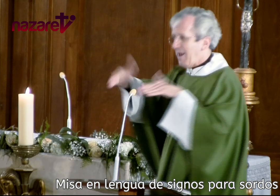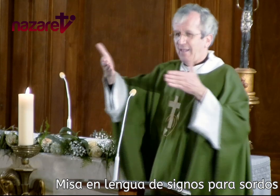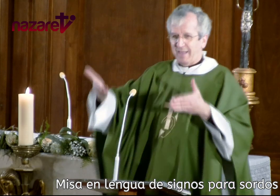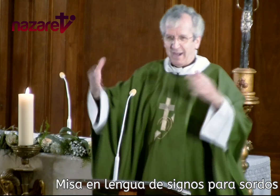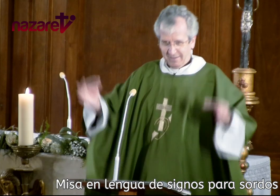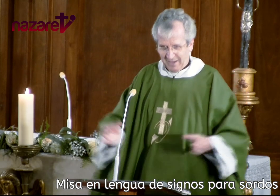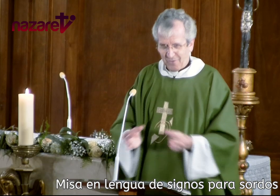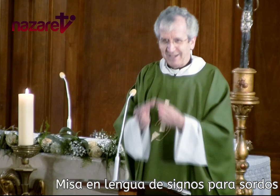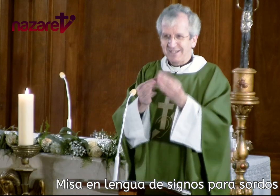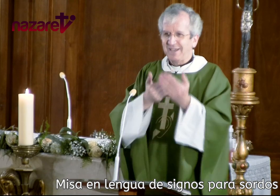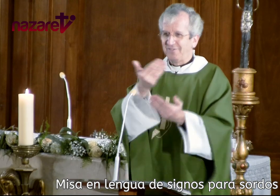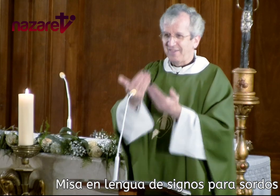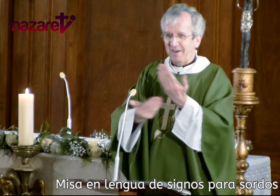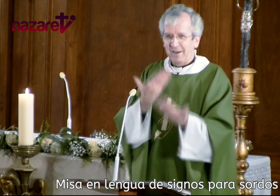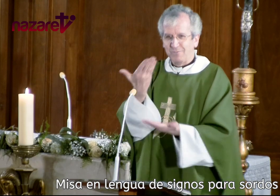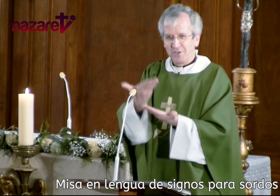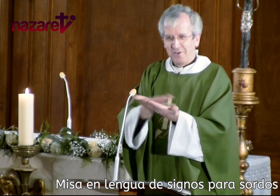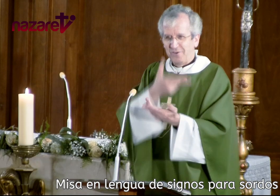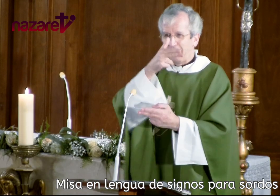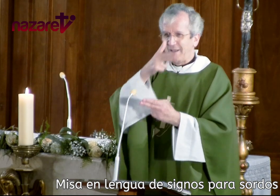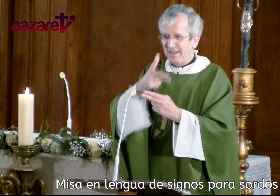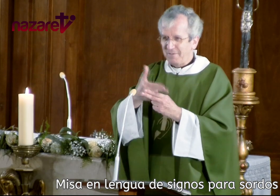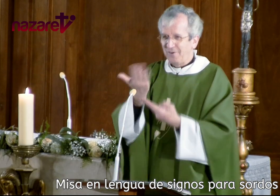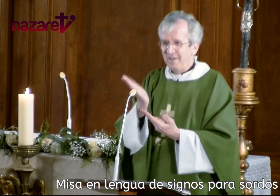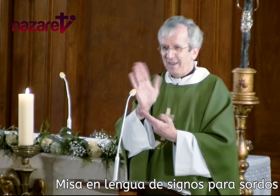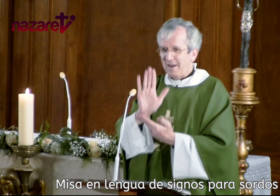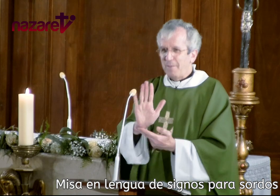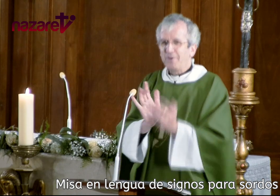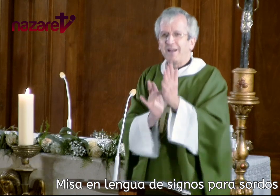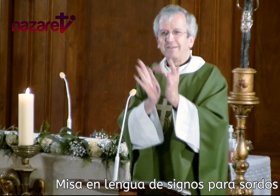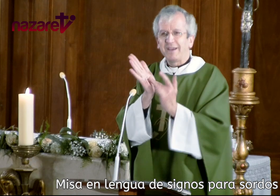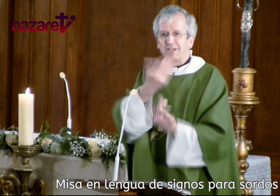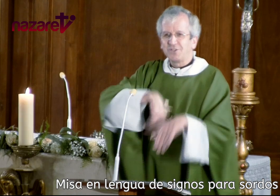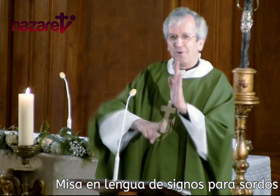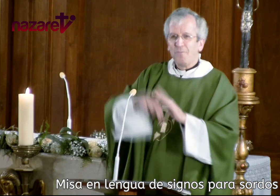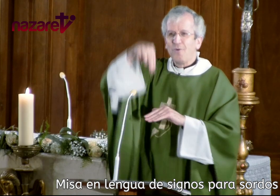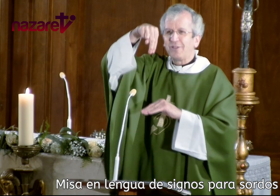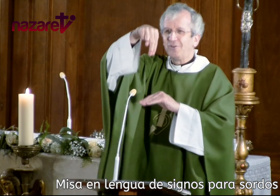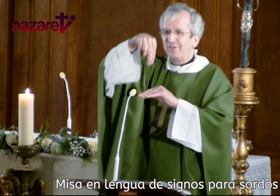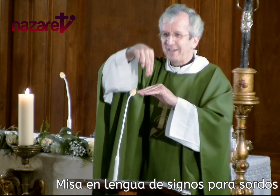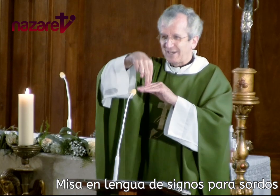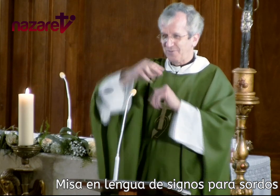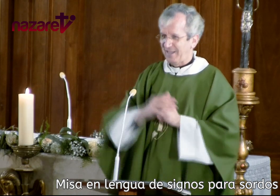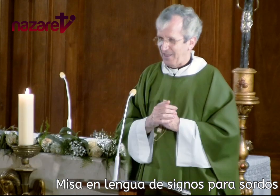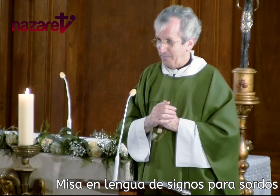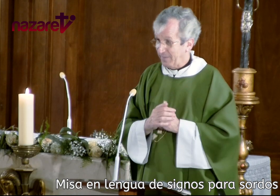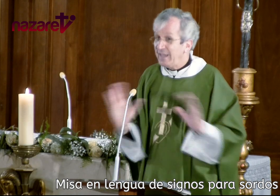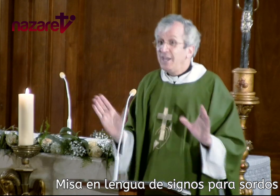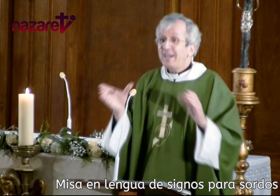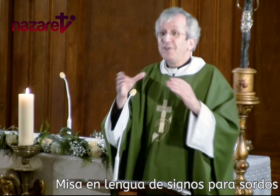altar de la eucaristía donde celebraremos con el pan y el vino el memorial de cristo muerto y resucitado y nos